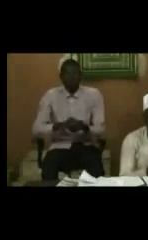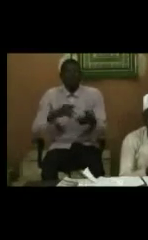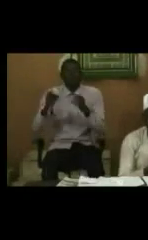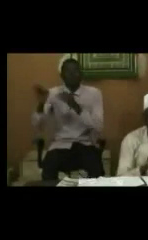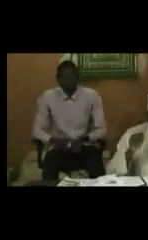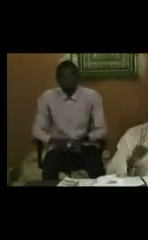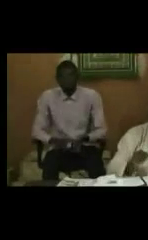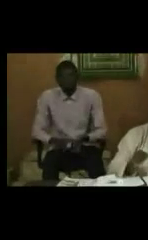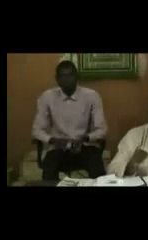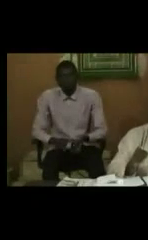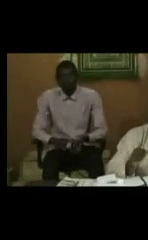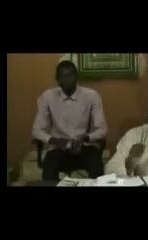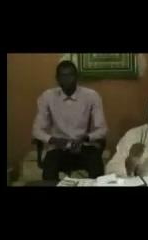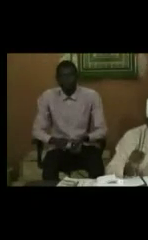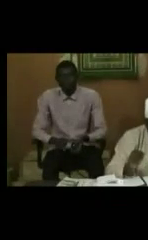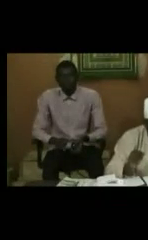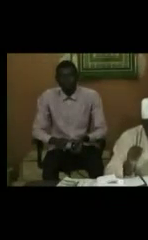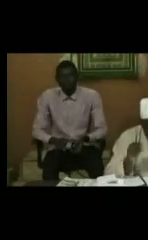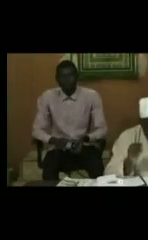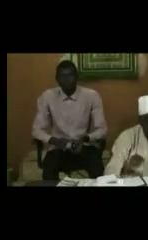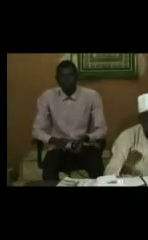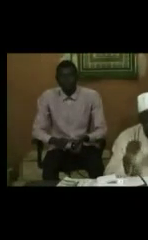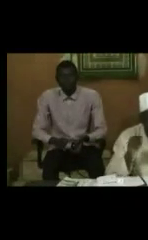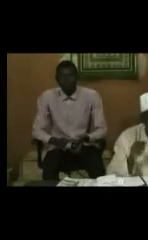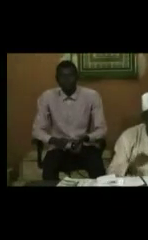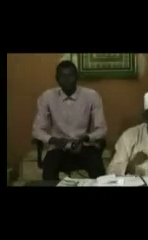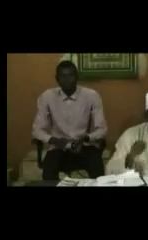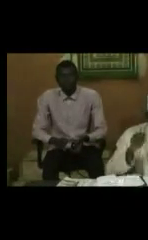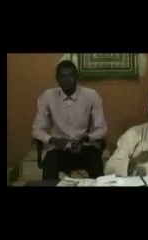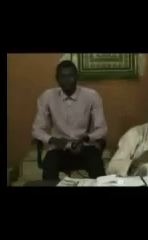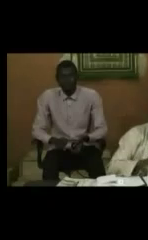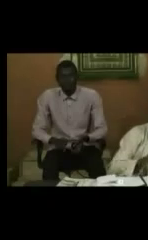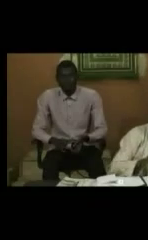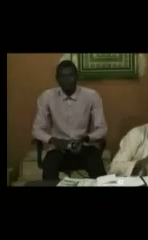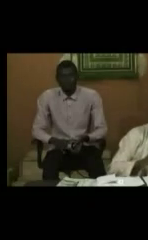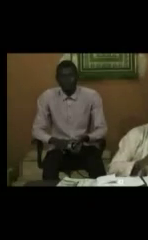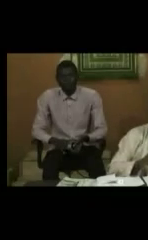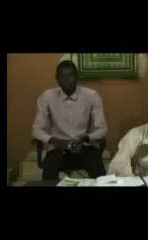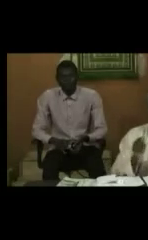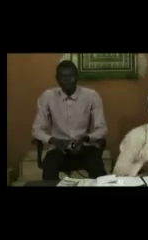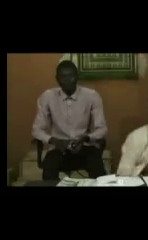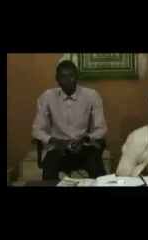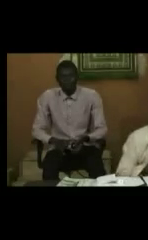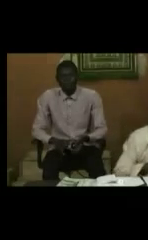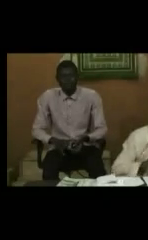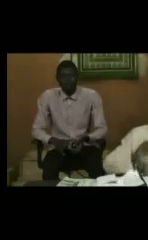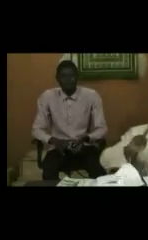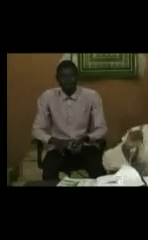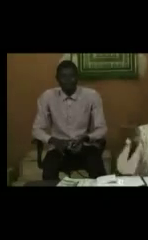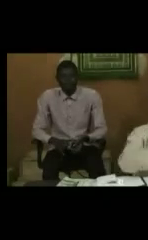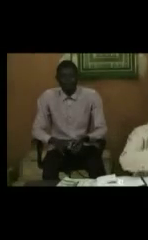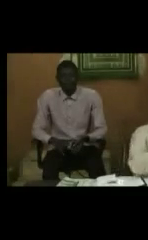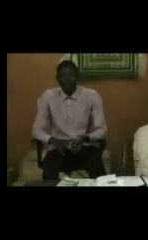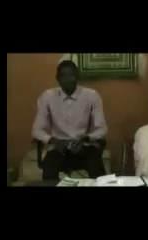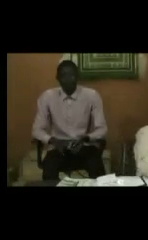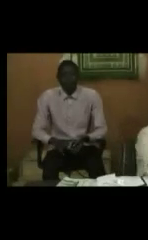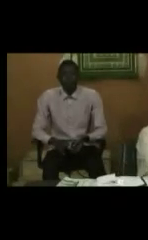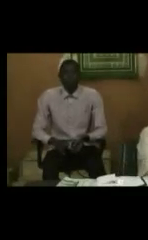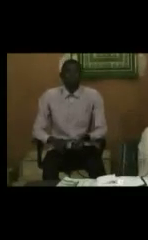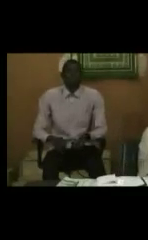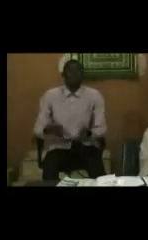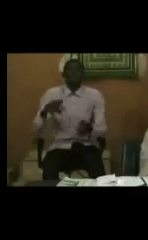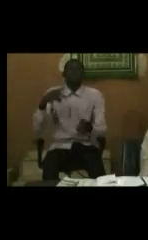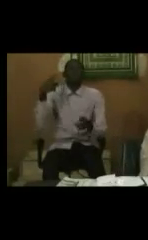re yani ha yanikum anha awon mejeji won ko fun yin